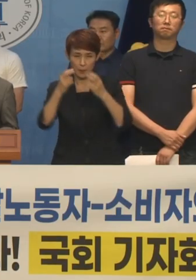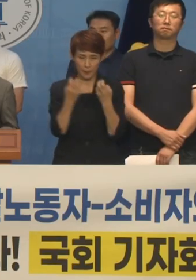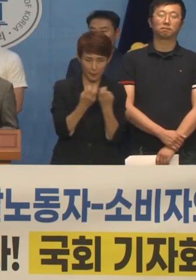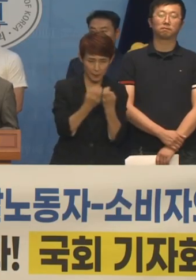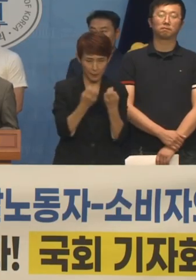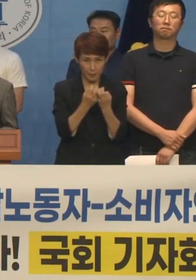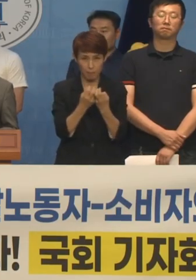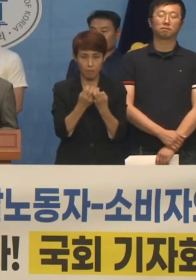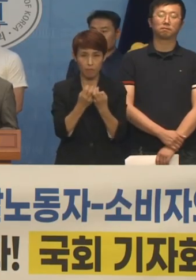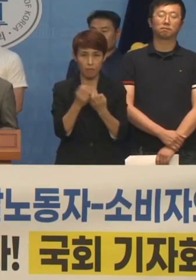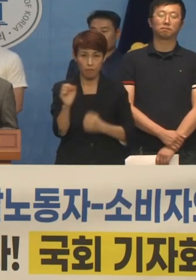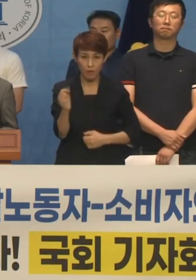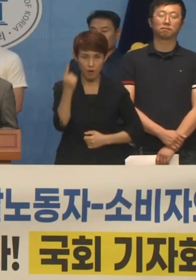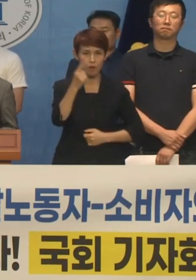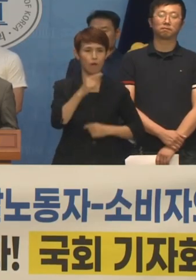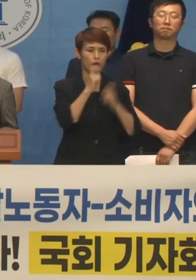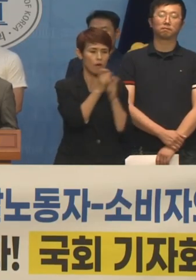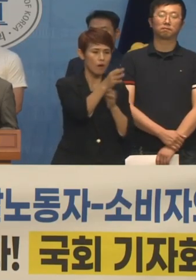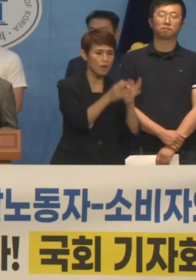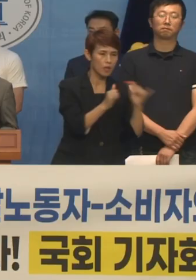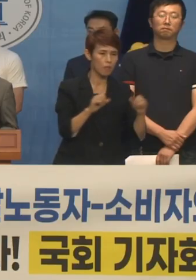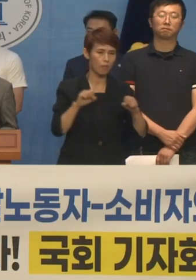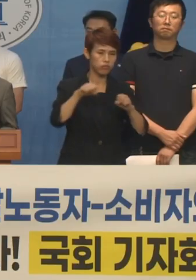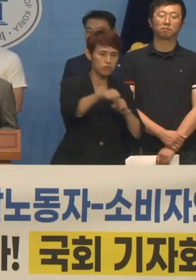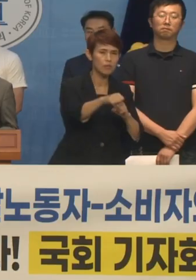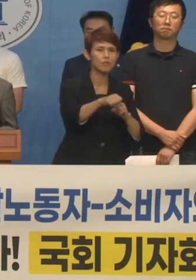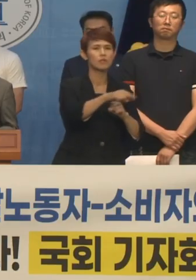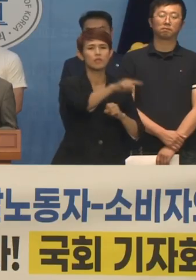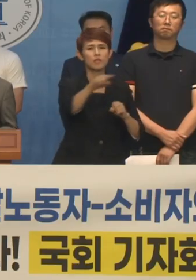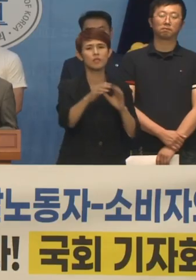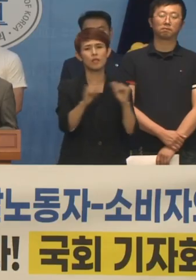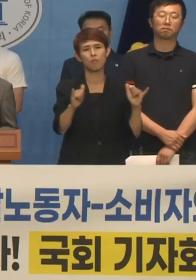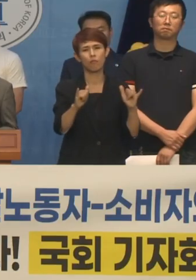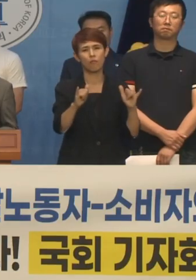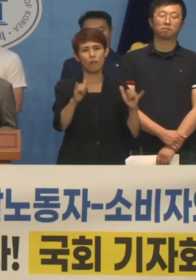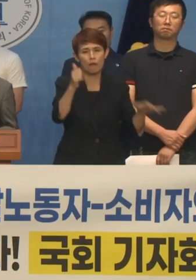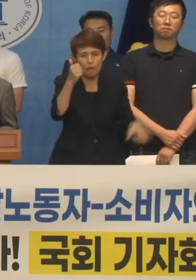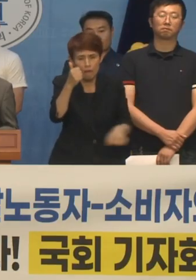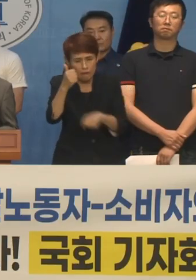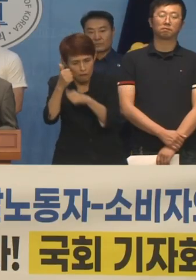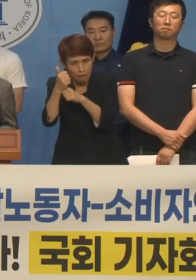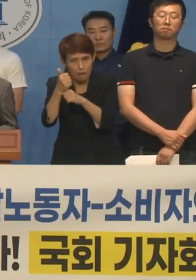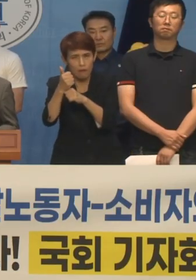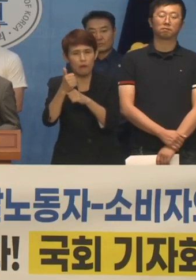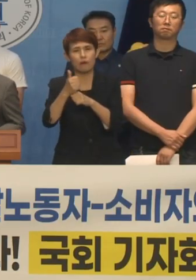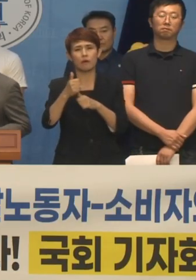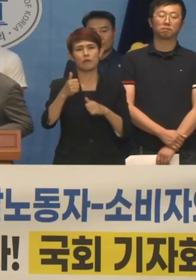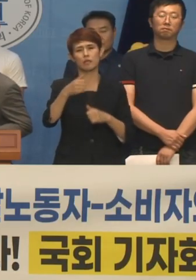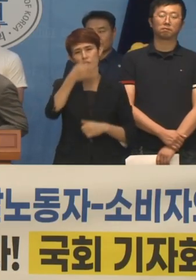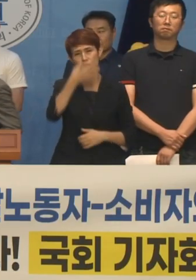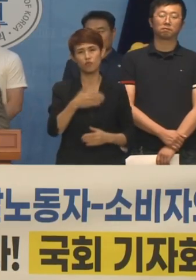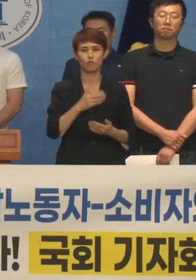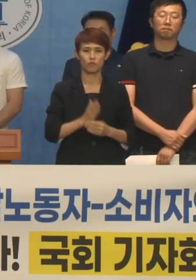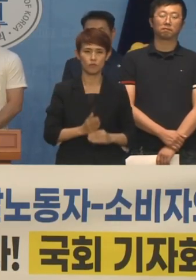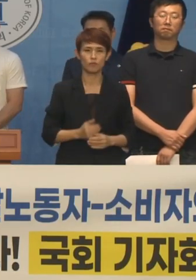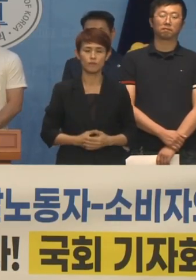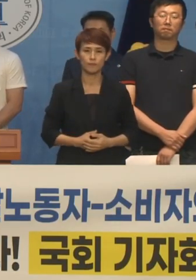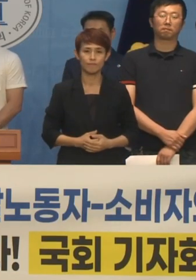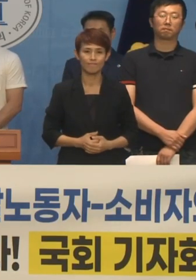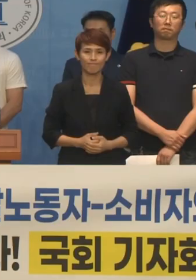횡포에 자영업자와 라이더들은 도산과 종속 위기에 내몰렸습니다.